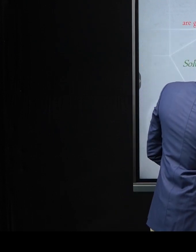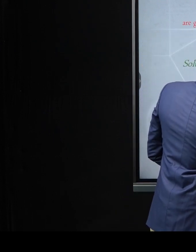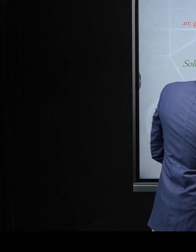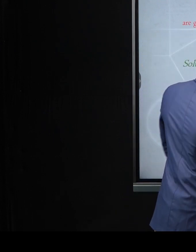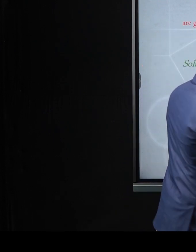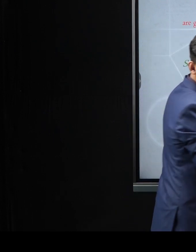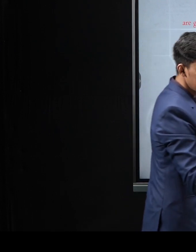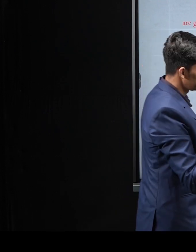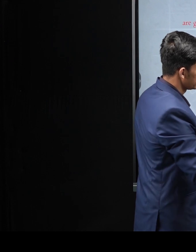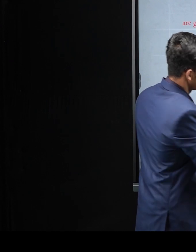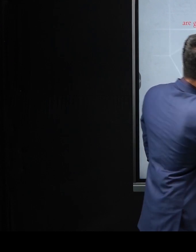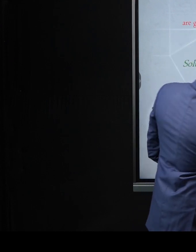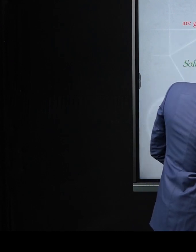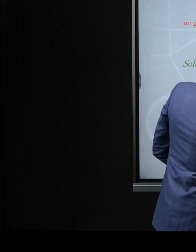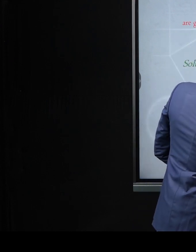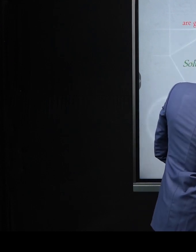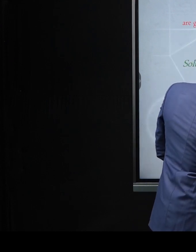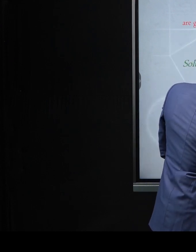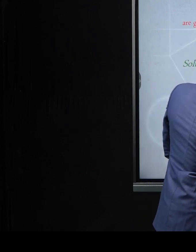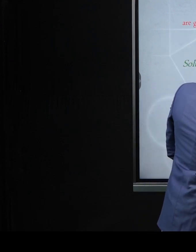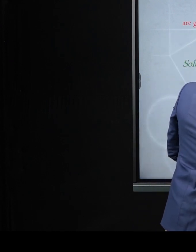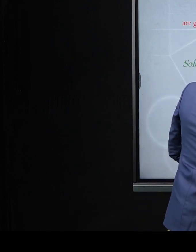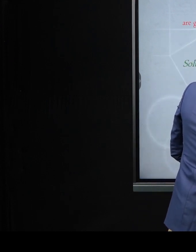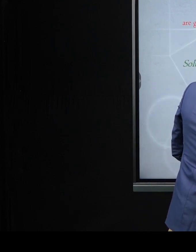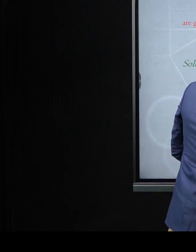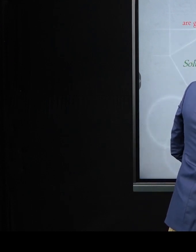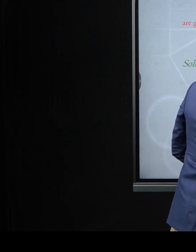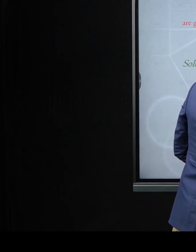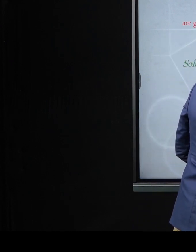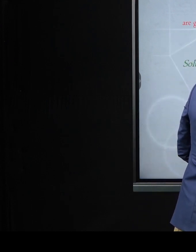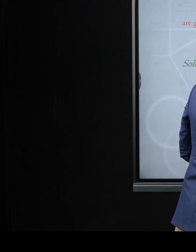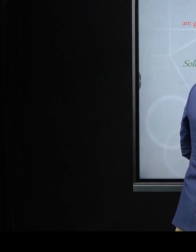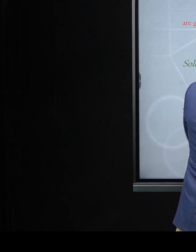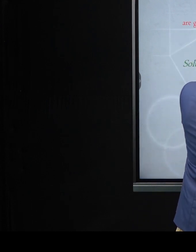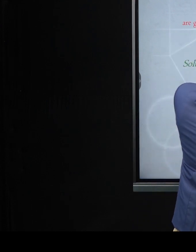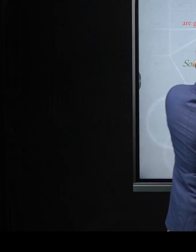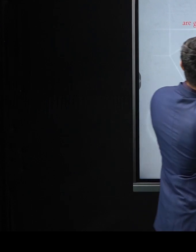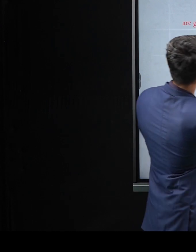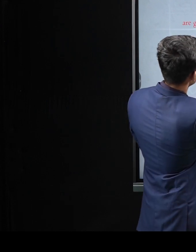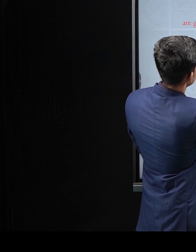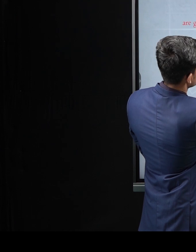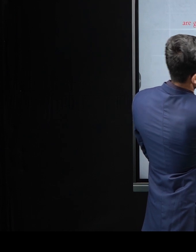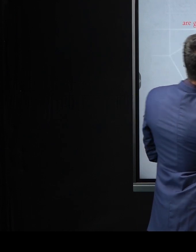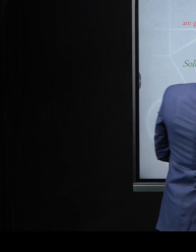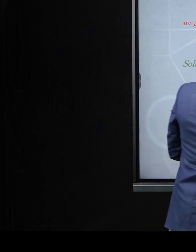ar స్క్వేర్ ఈజ్ ఈక్వల్ టు -7 ఇంటూ 6 స్క్వేర్ ఈజ్ ఈక్వల్ టు -252.